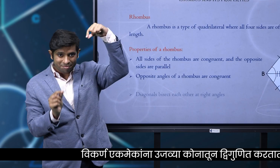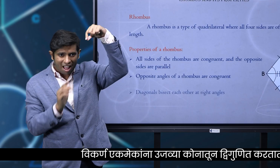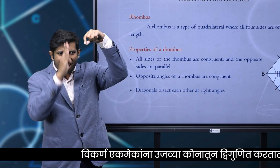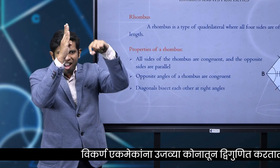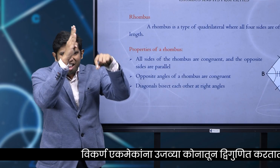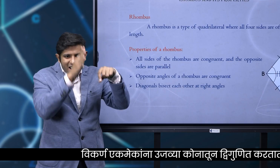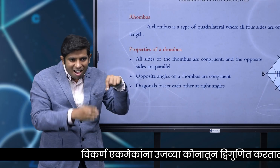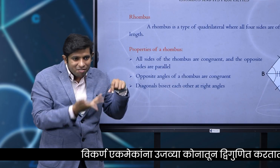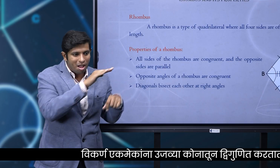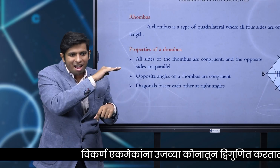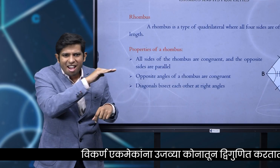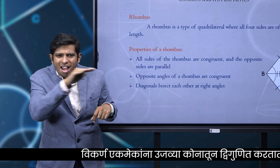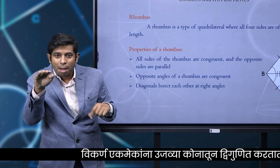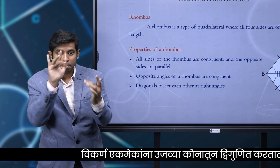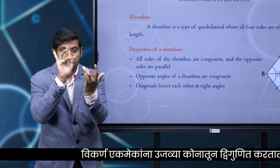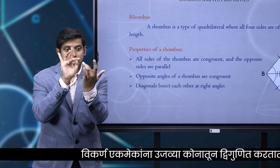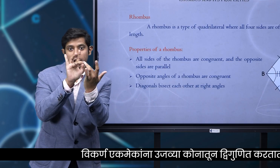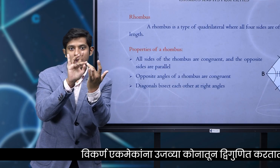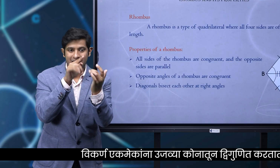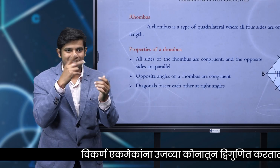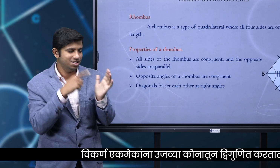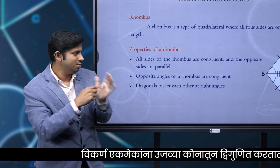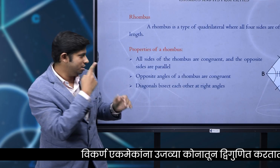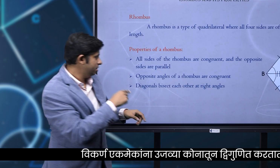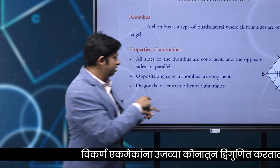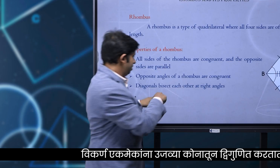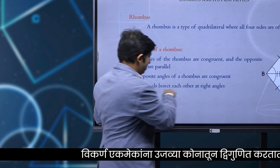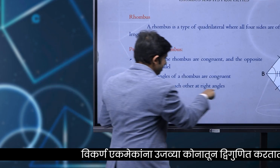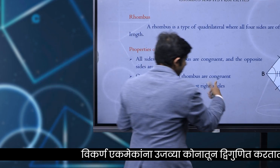विकर्ण एकमेकांना उजव्या कोनातून द्विगुणित करतात.